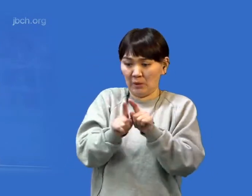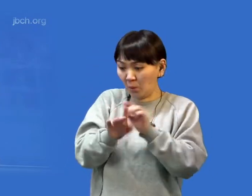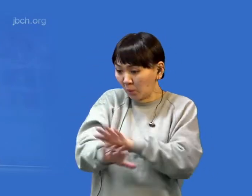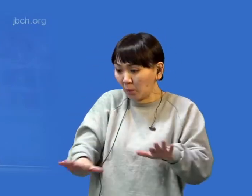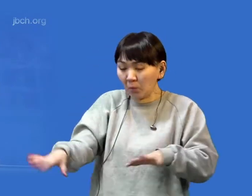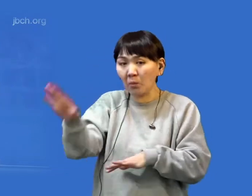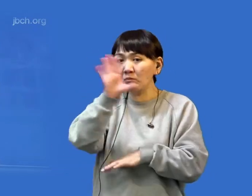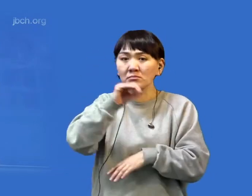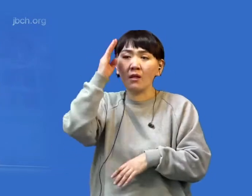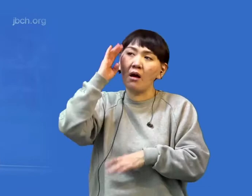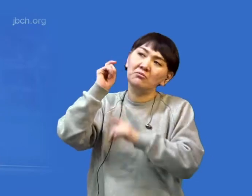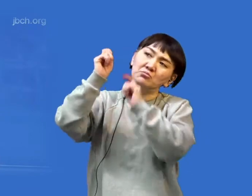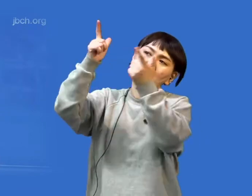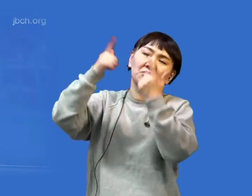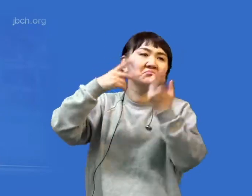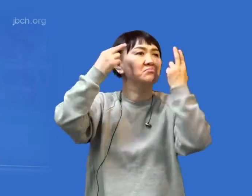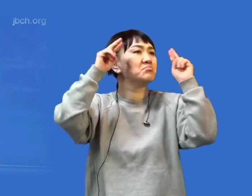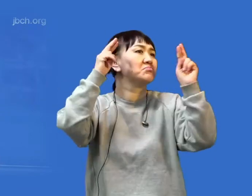үл талархагч